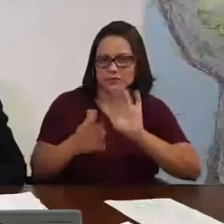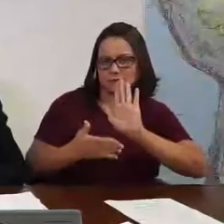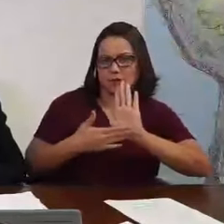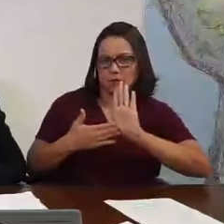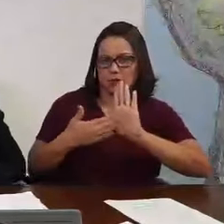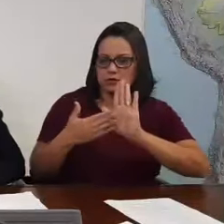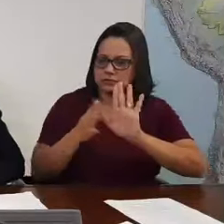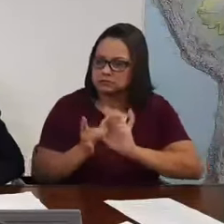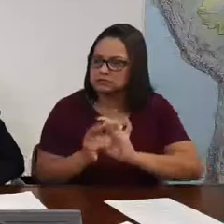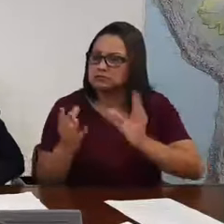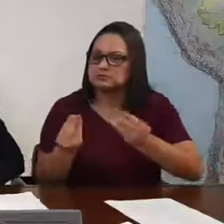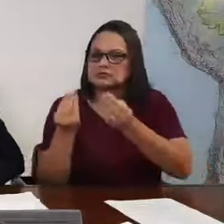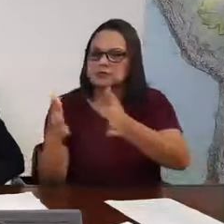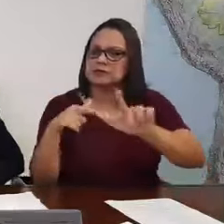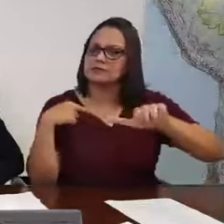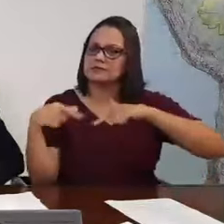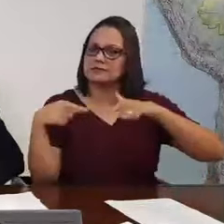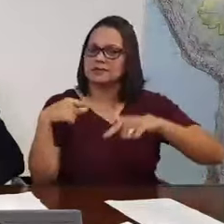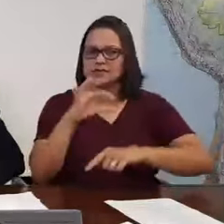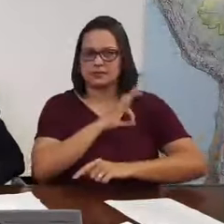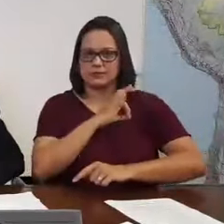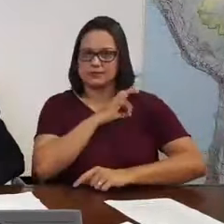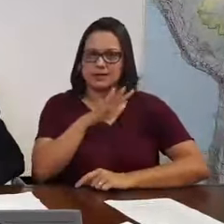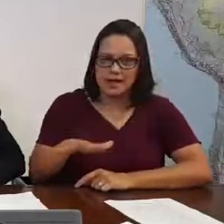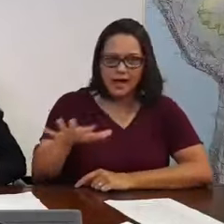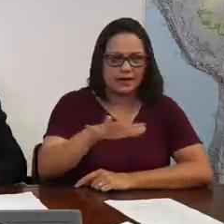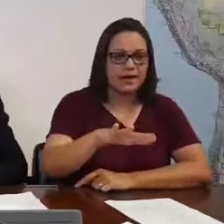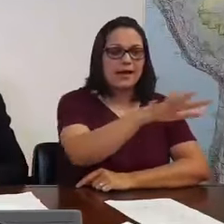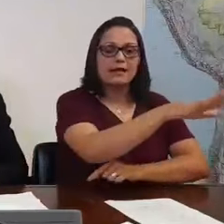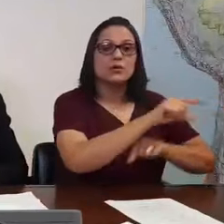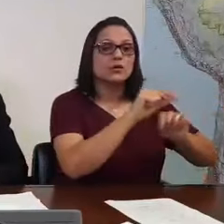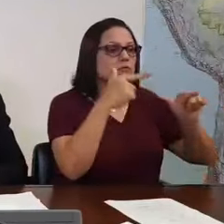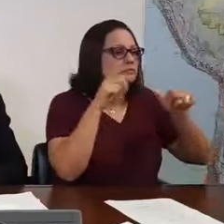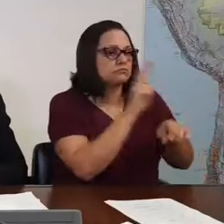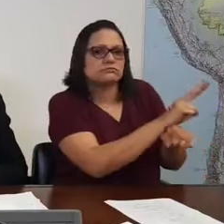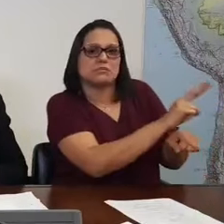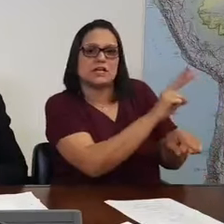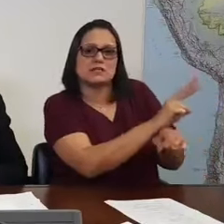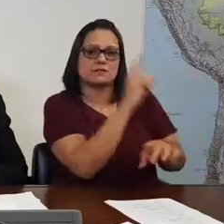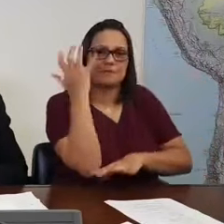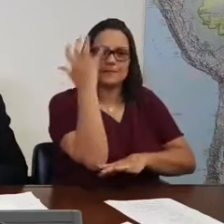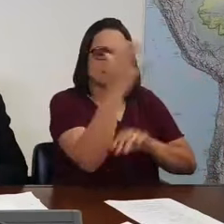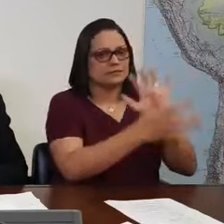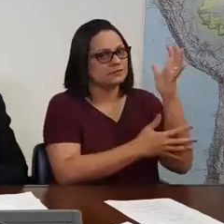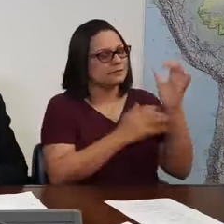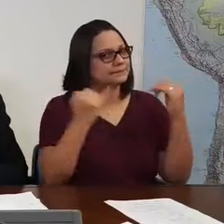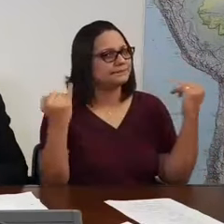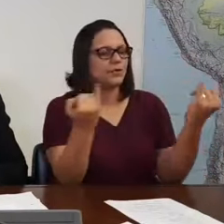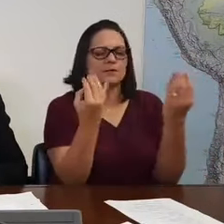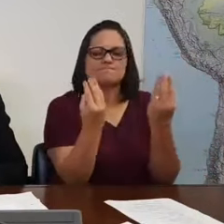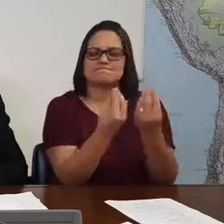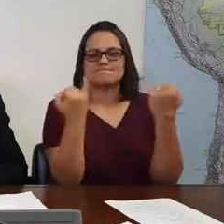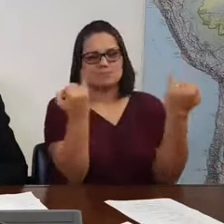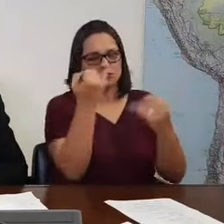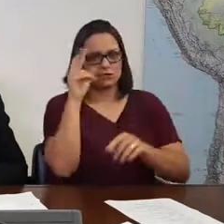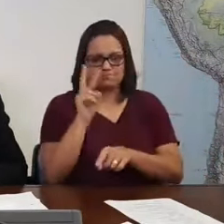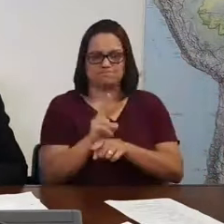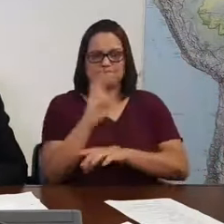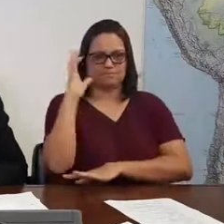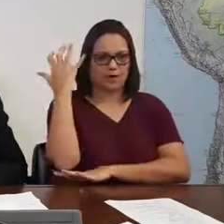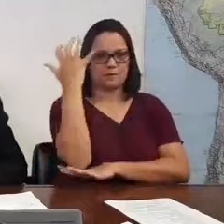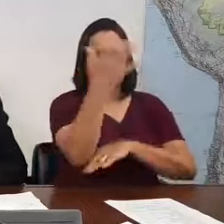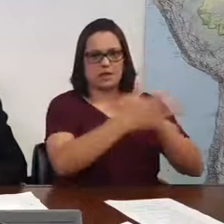o emprego desses policiais nessas áreas de preservação, que vai ser útil para o meio ambiente, vai